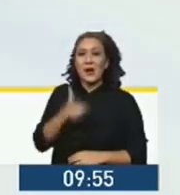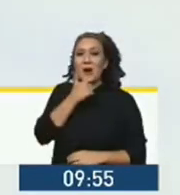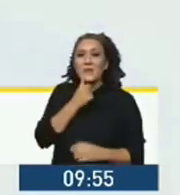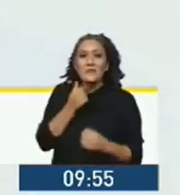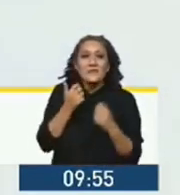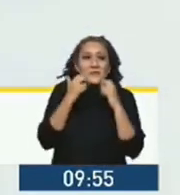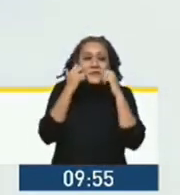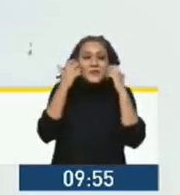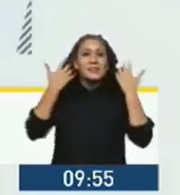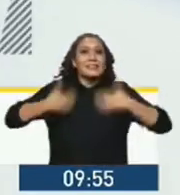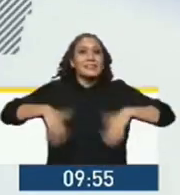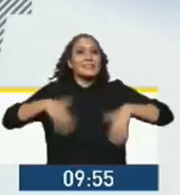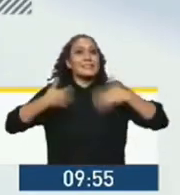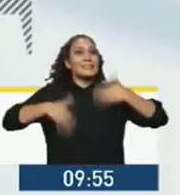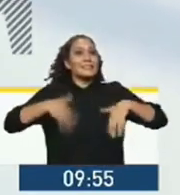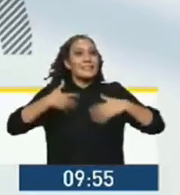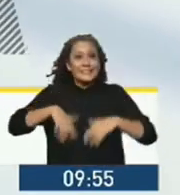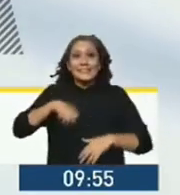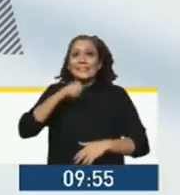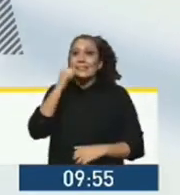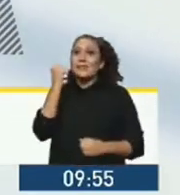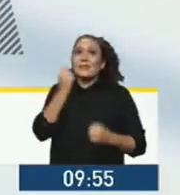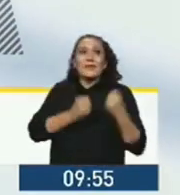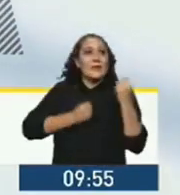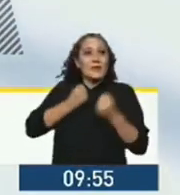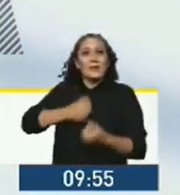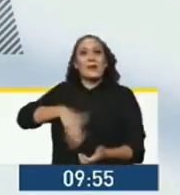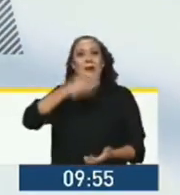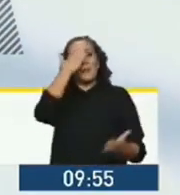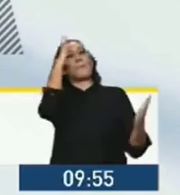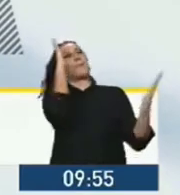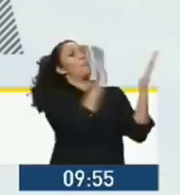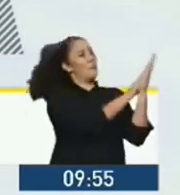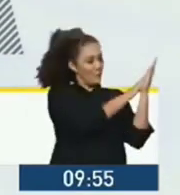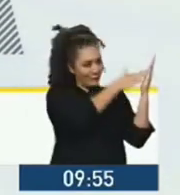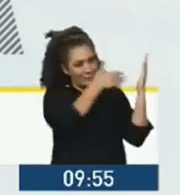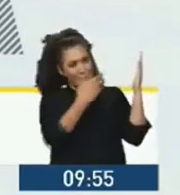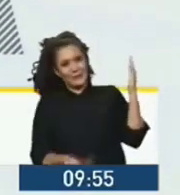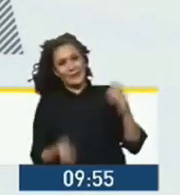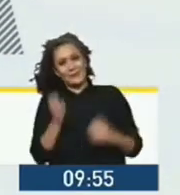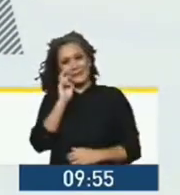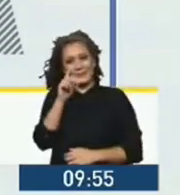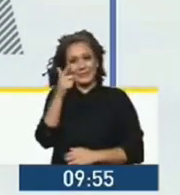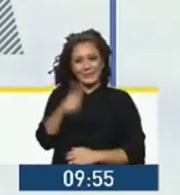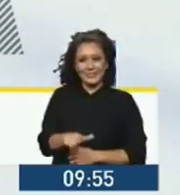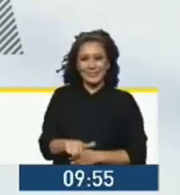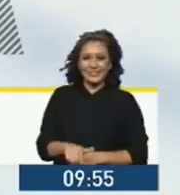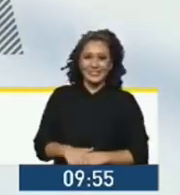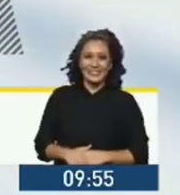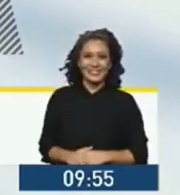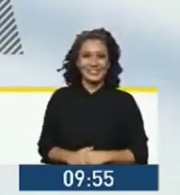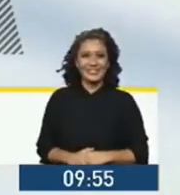tão atordoado que ainda colidiu contra a parede. Veja de novo.